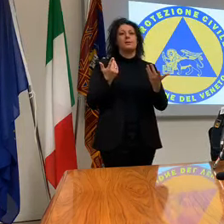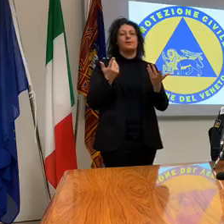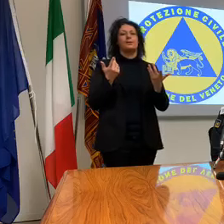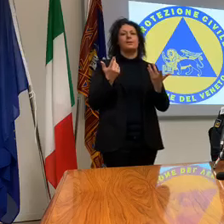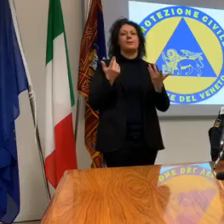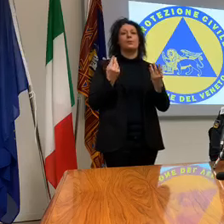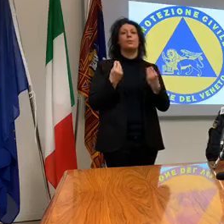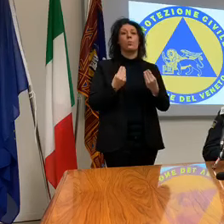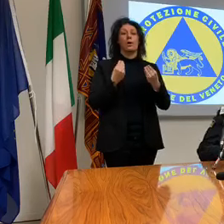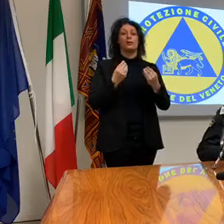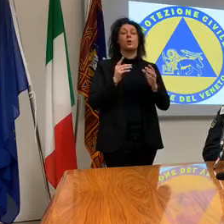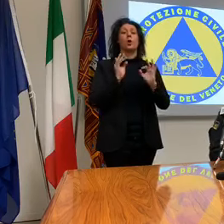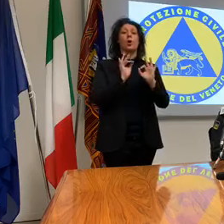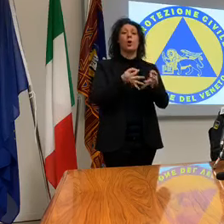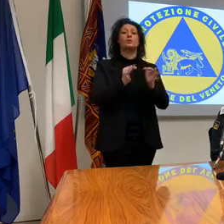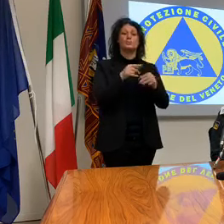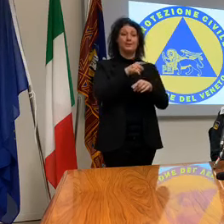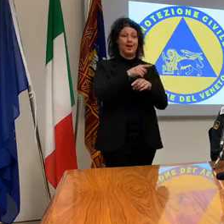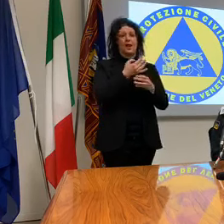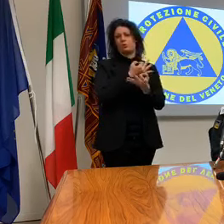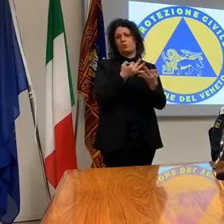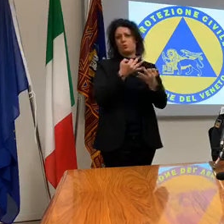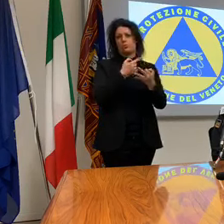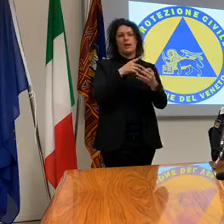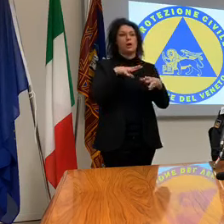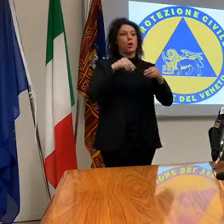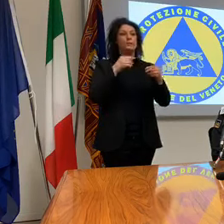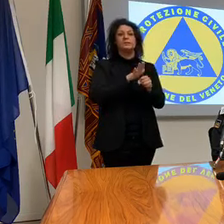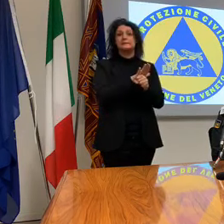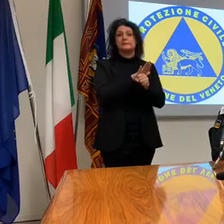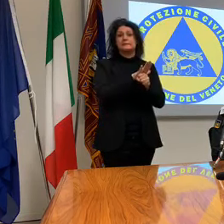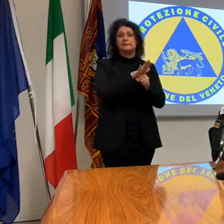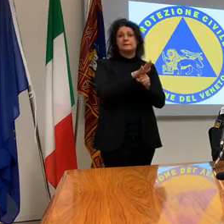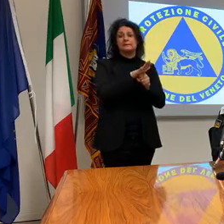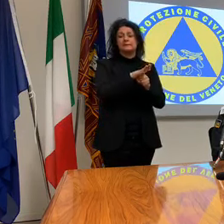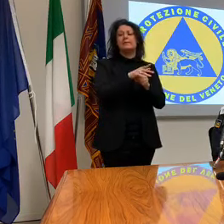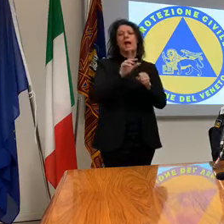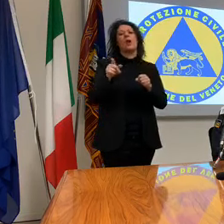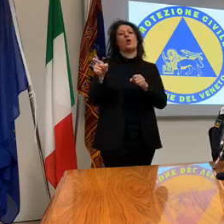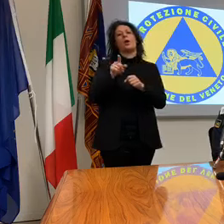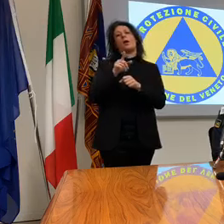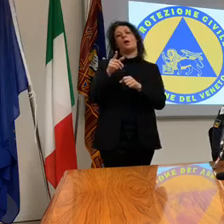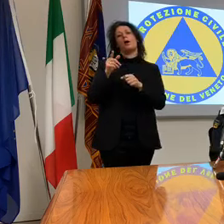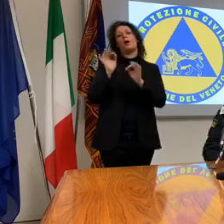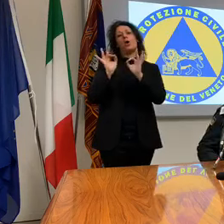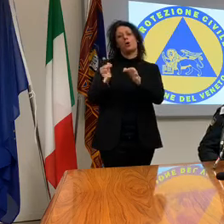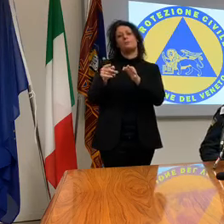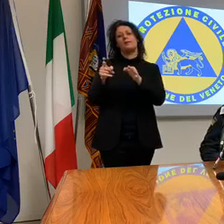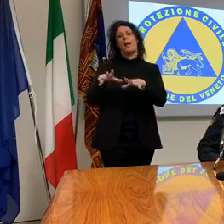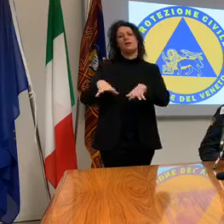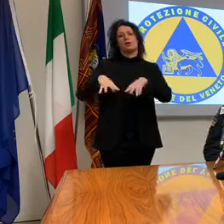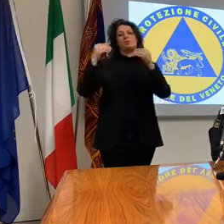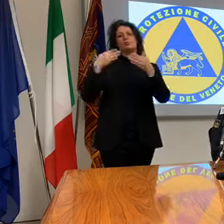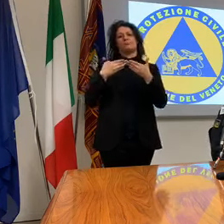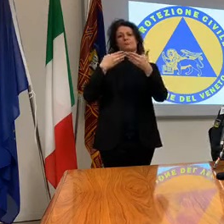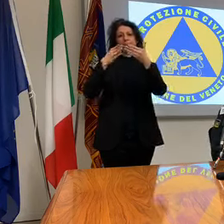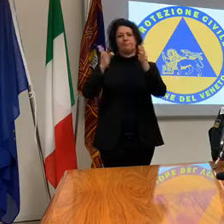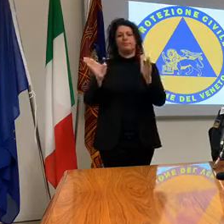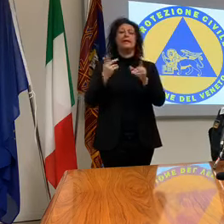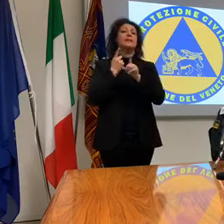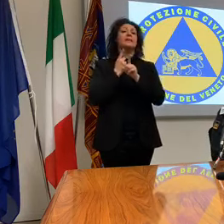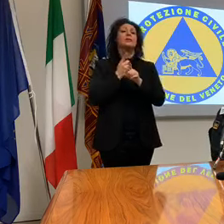in vicini al riempimento, poi si attivano anche queste strutture. Uno alla volta, cioè si andrà. Dipende dove si